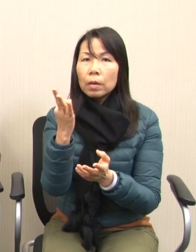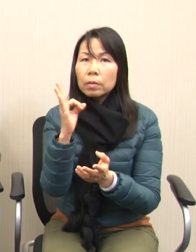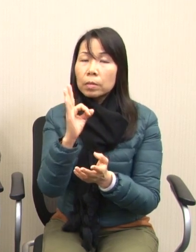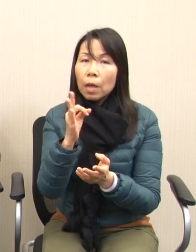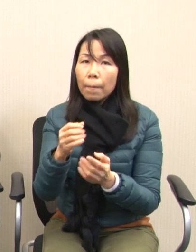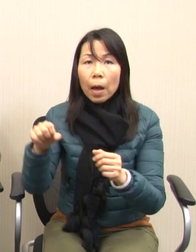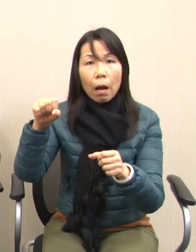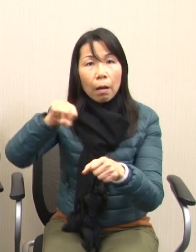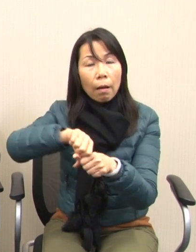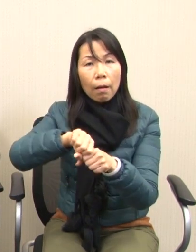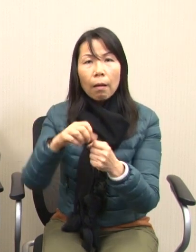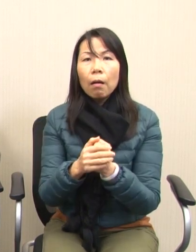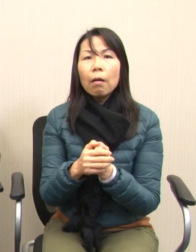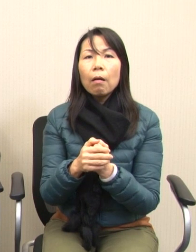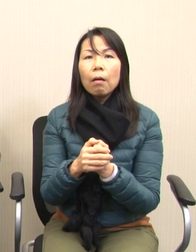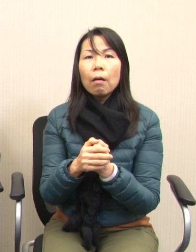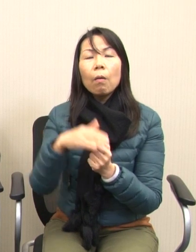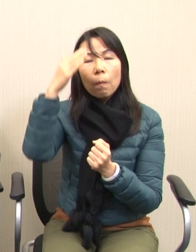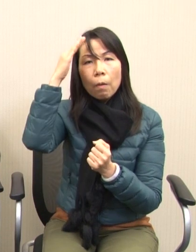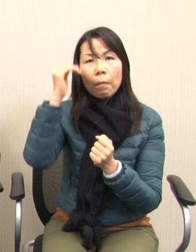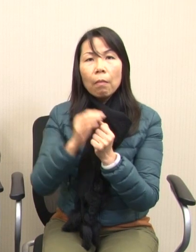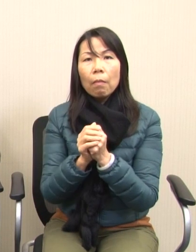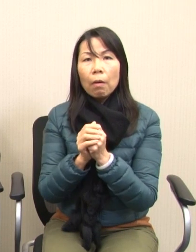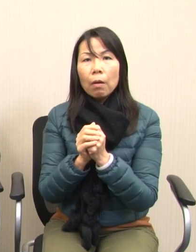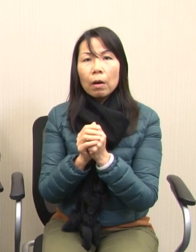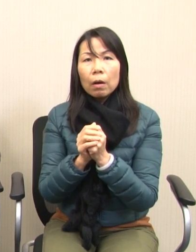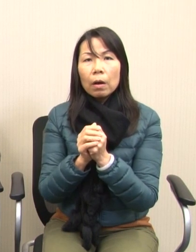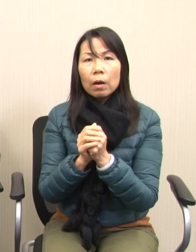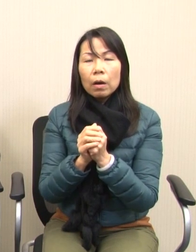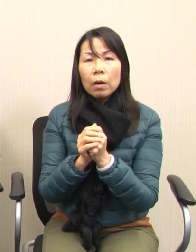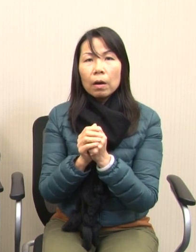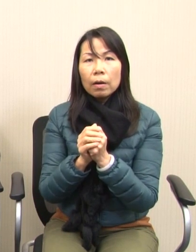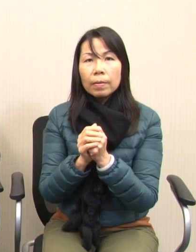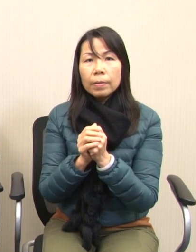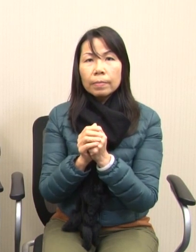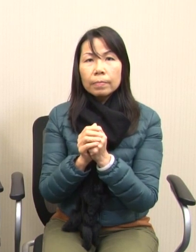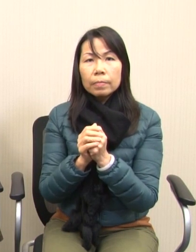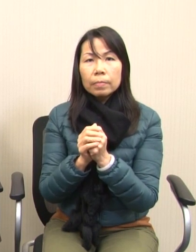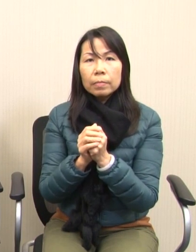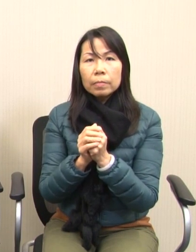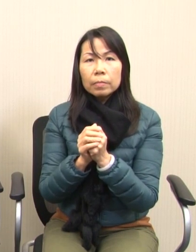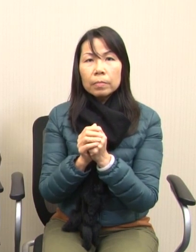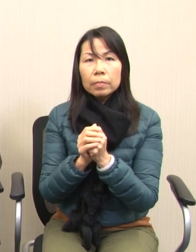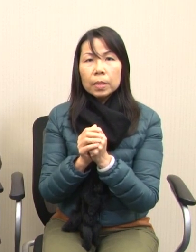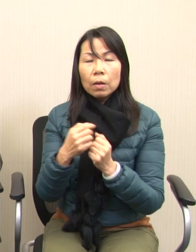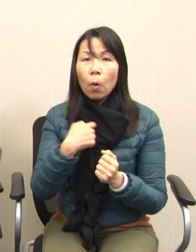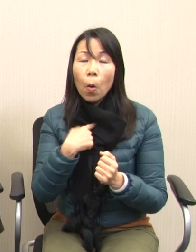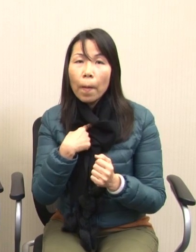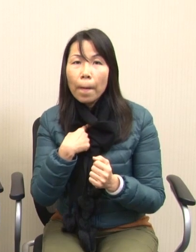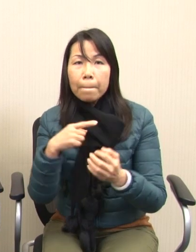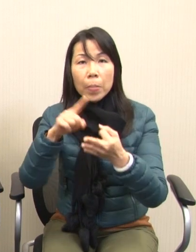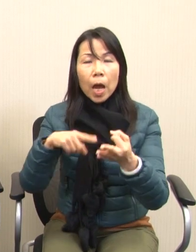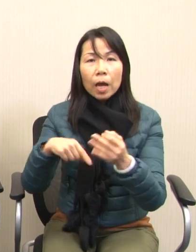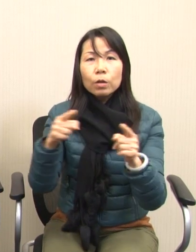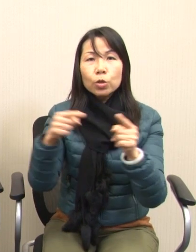300+，咁佢啊，真係大佬，我即係。豐功偉績，我阿哥，我叫長毛，我問你，